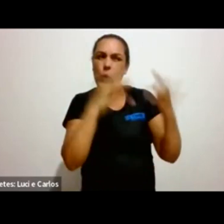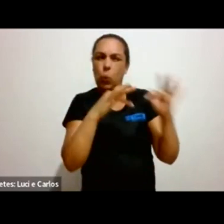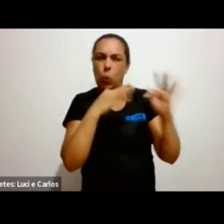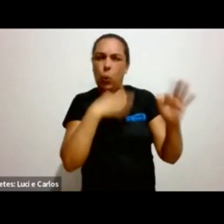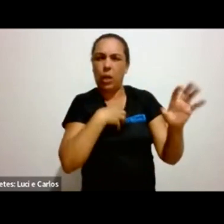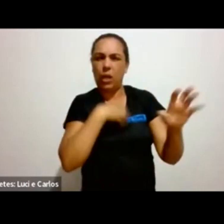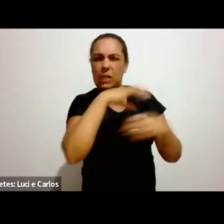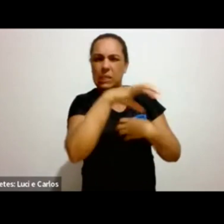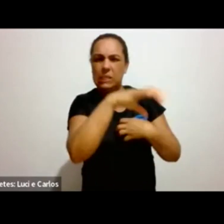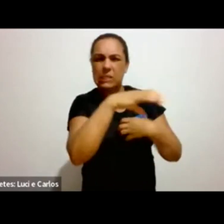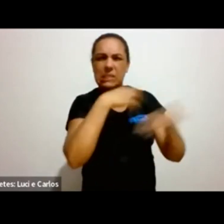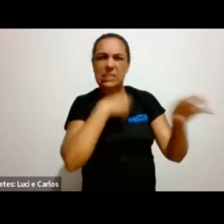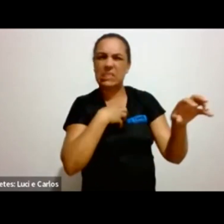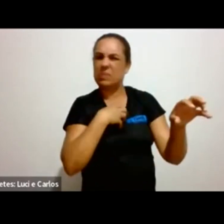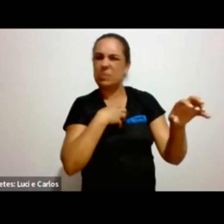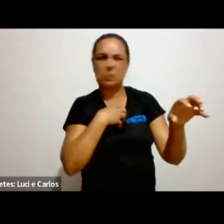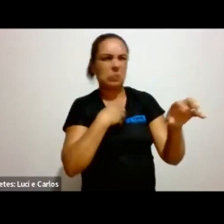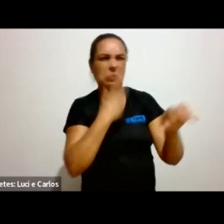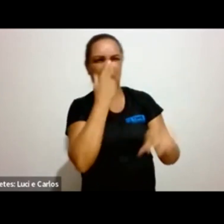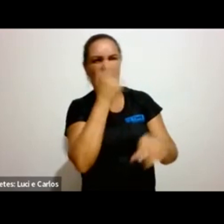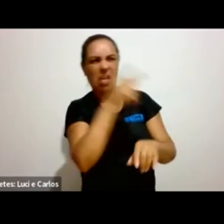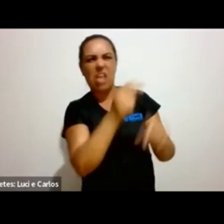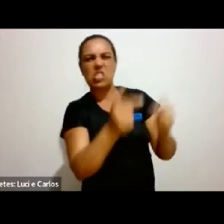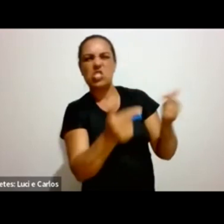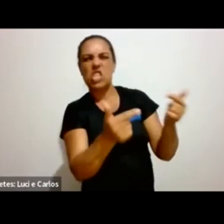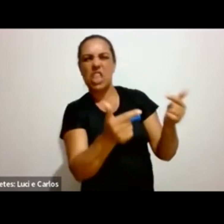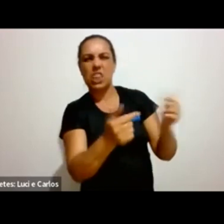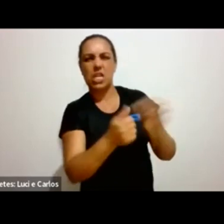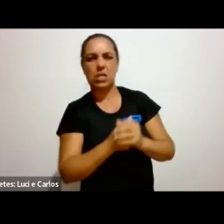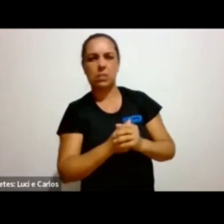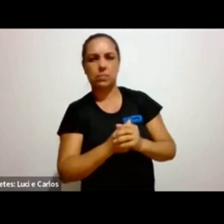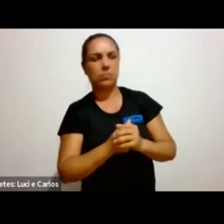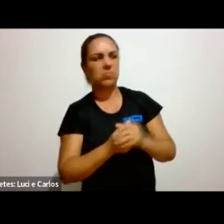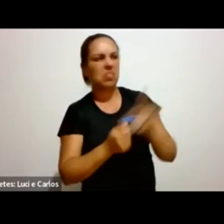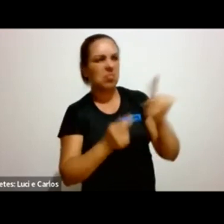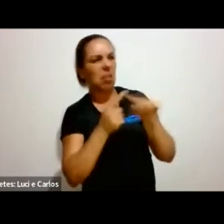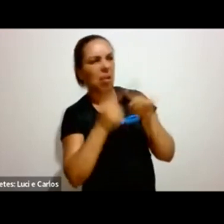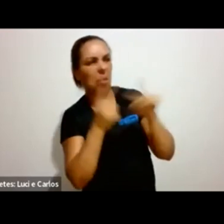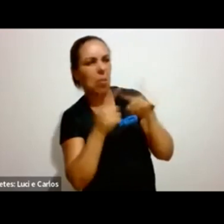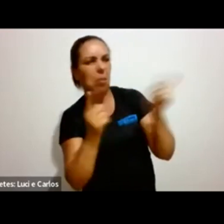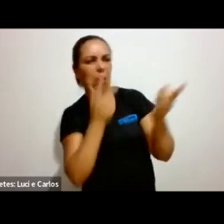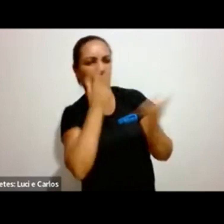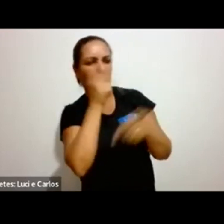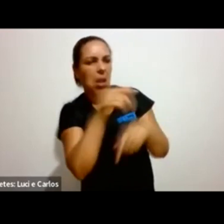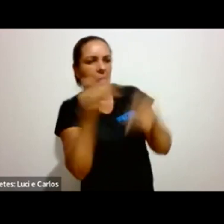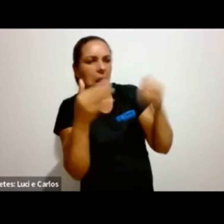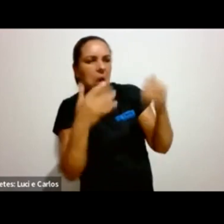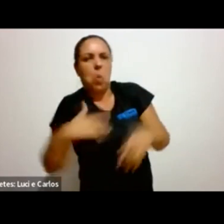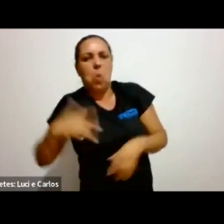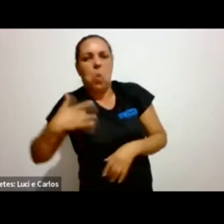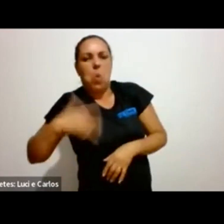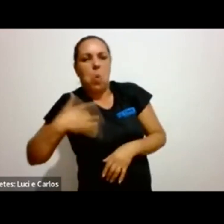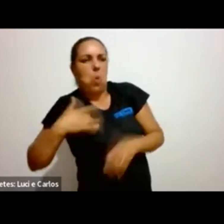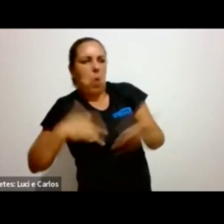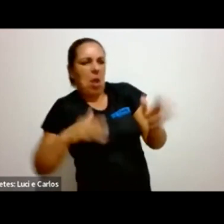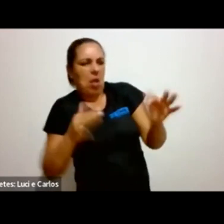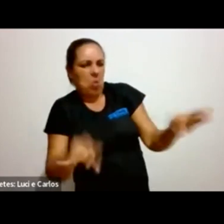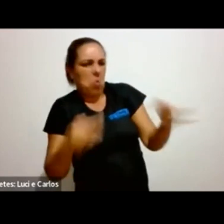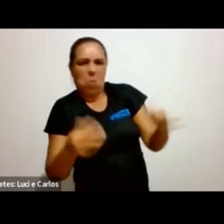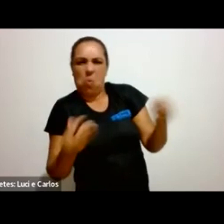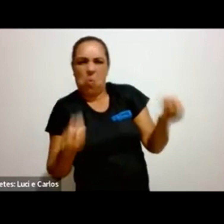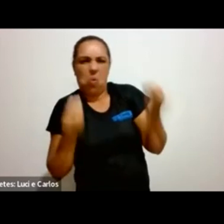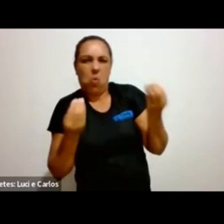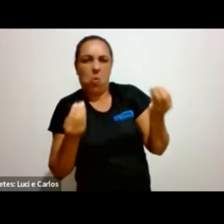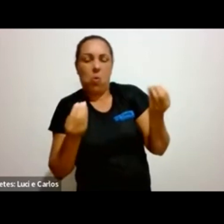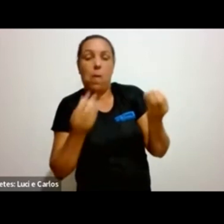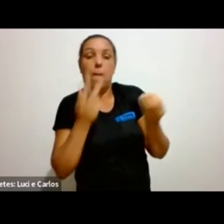aquela pessoa é antissocial, ela é chata, ela está sempre reclamando, é impossível estar sempre com dor. Quem não tem